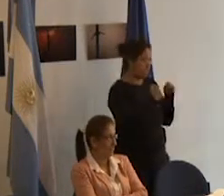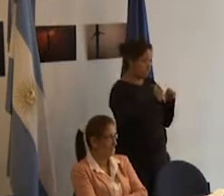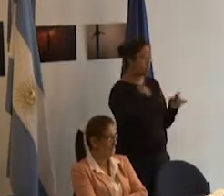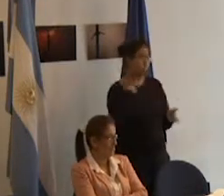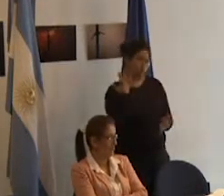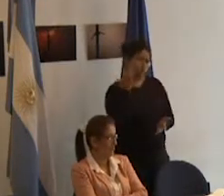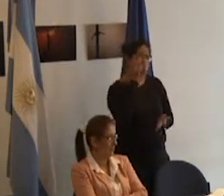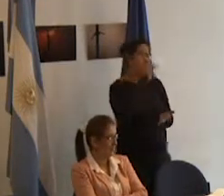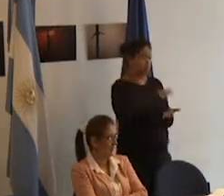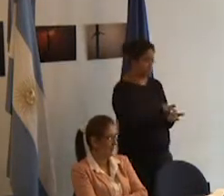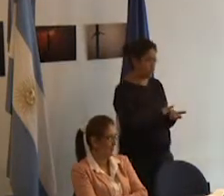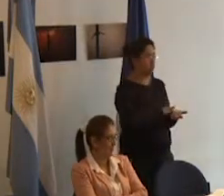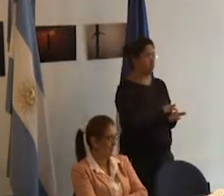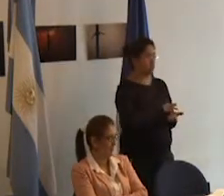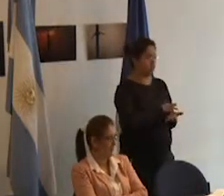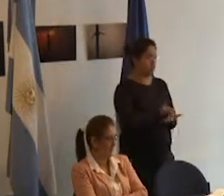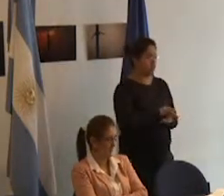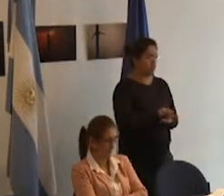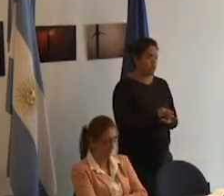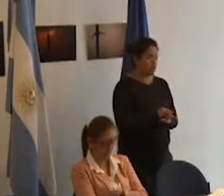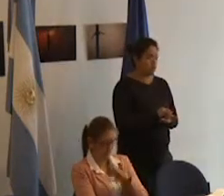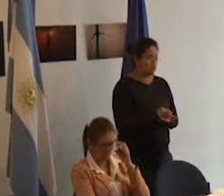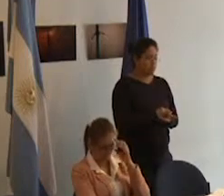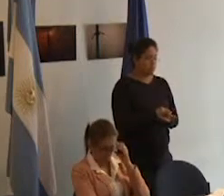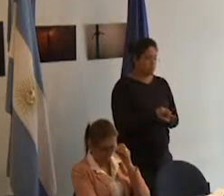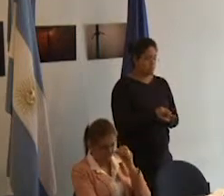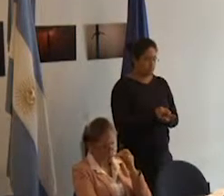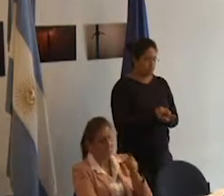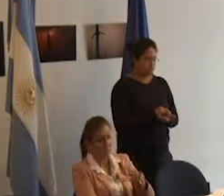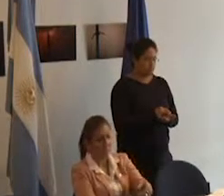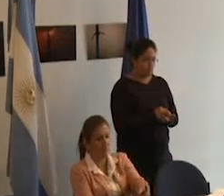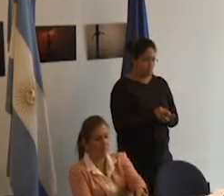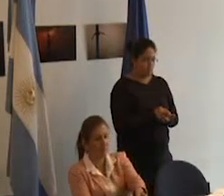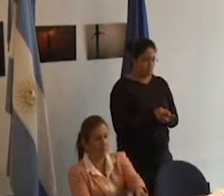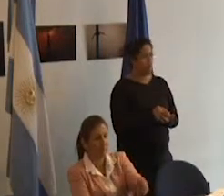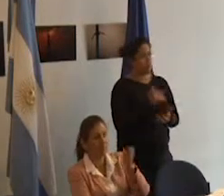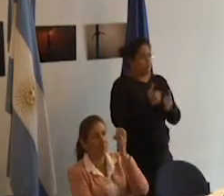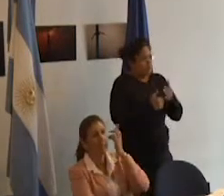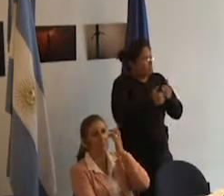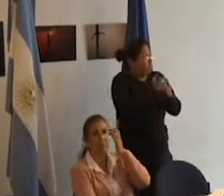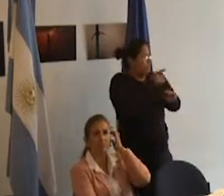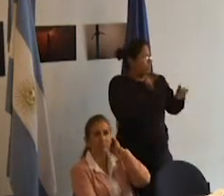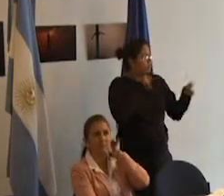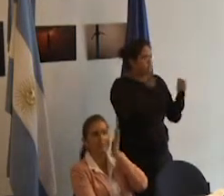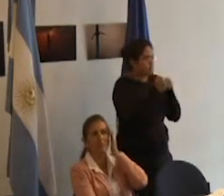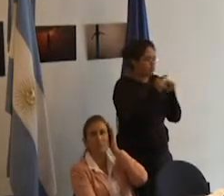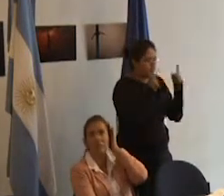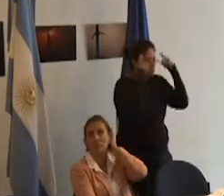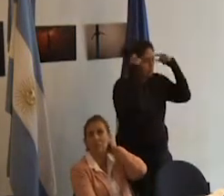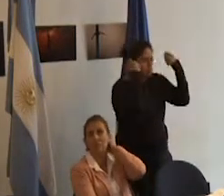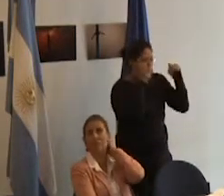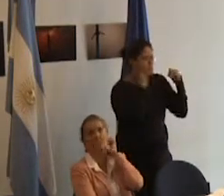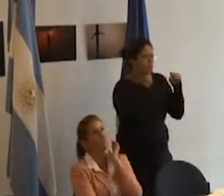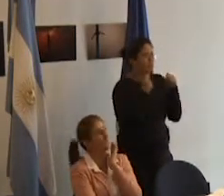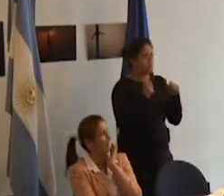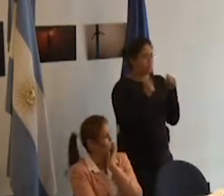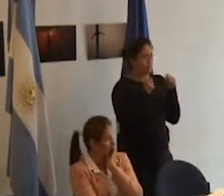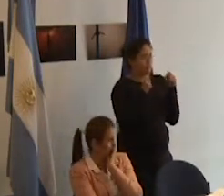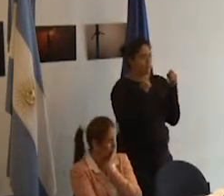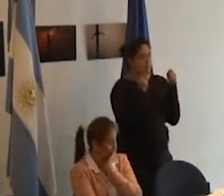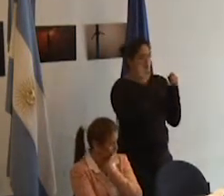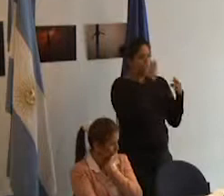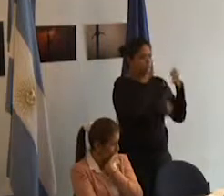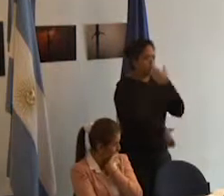hice parte de las discusiones iniciales, de la preocupación por